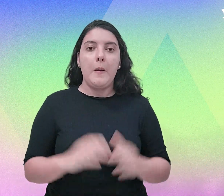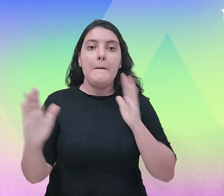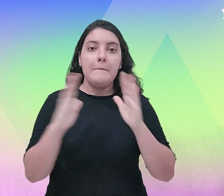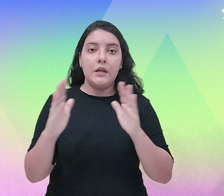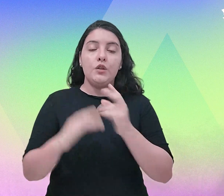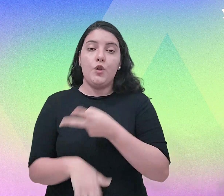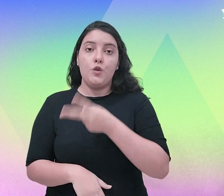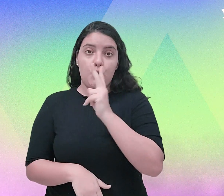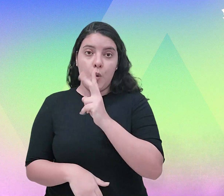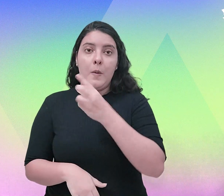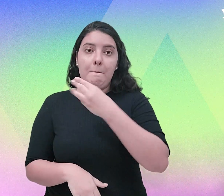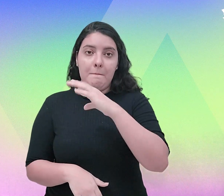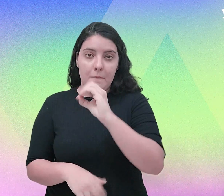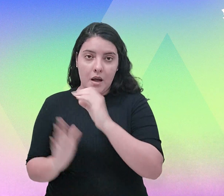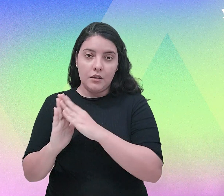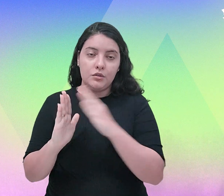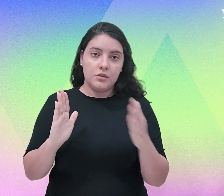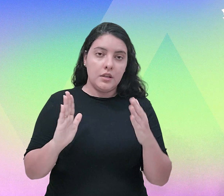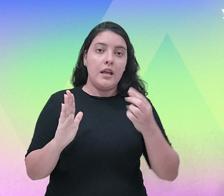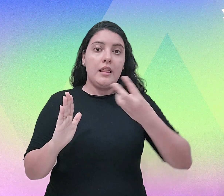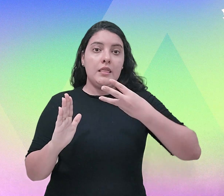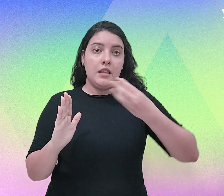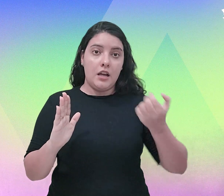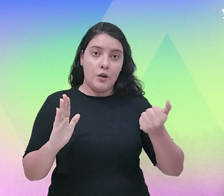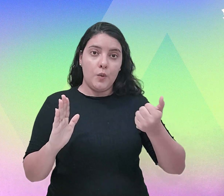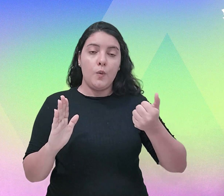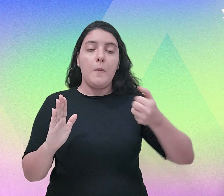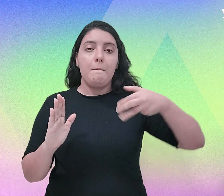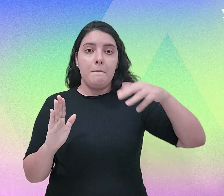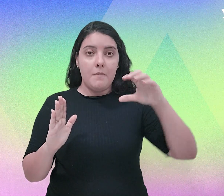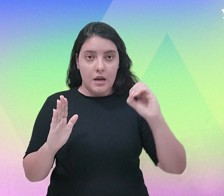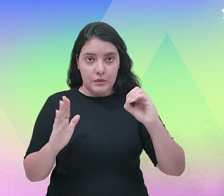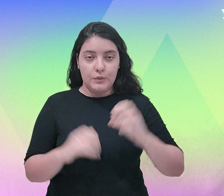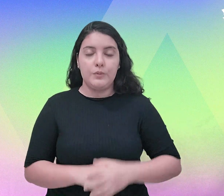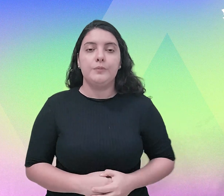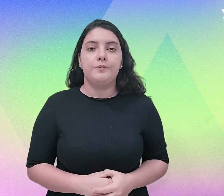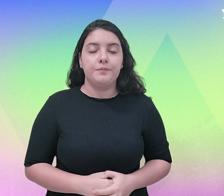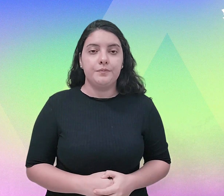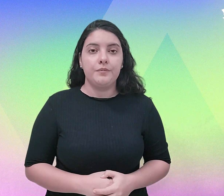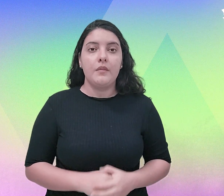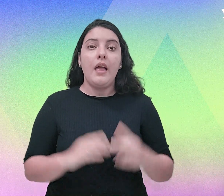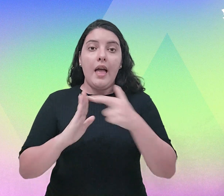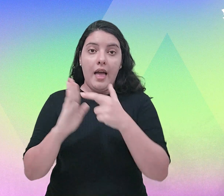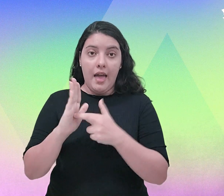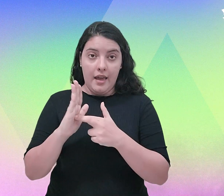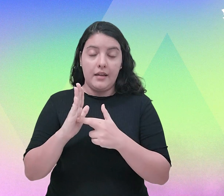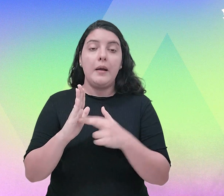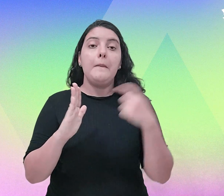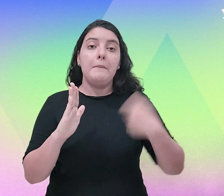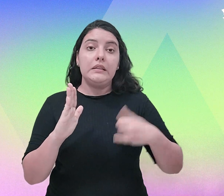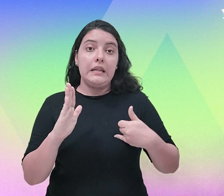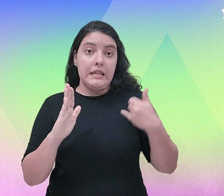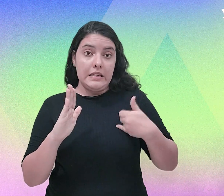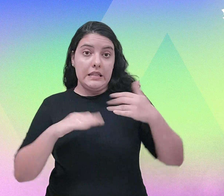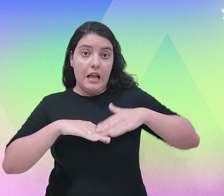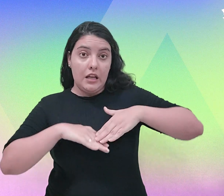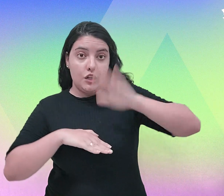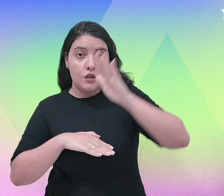2 de março de 2022 a 31 de março de 2 o pré-requisito crianças com idade Entre